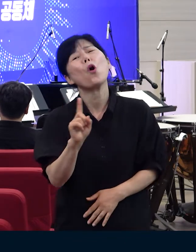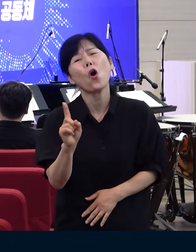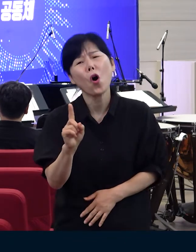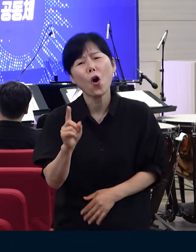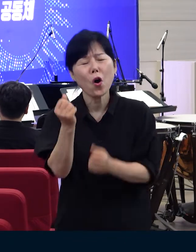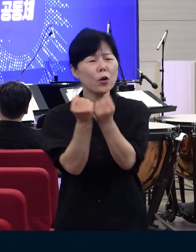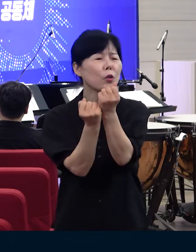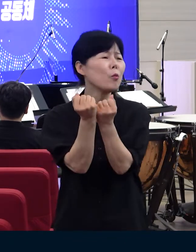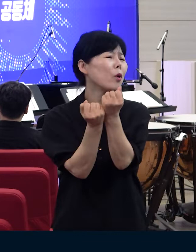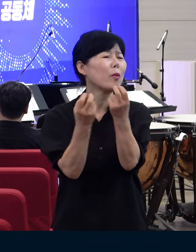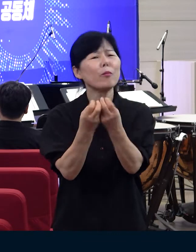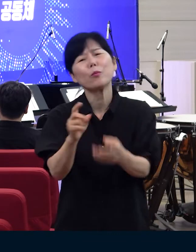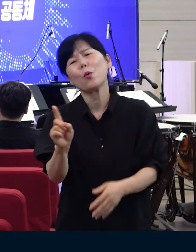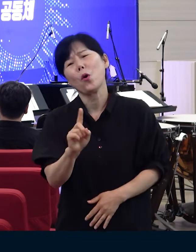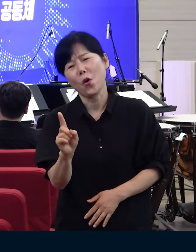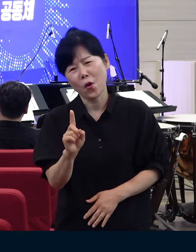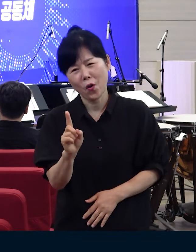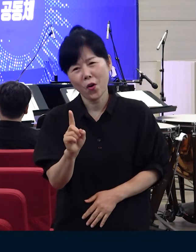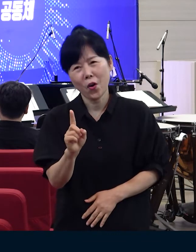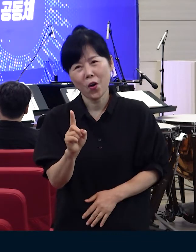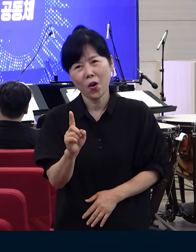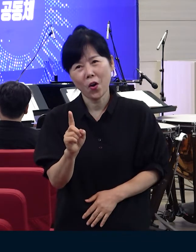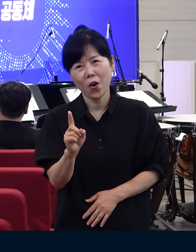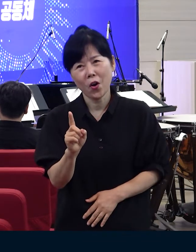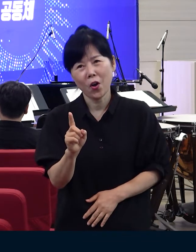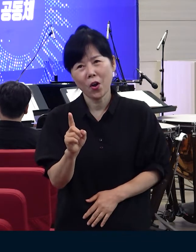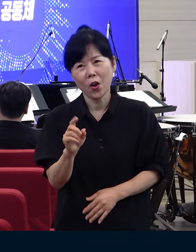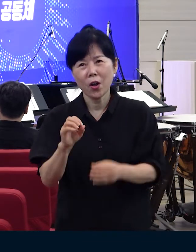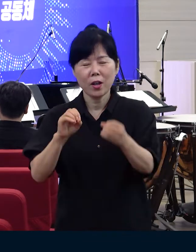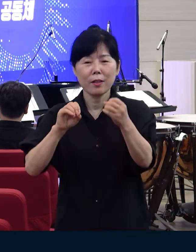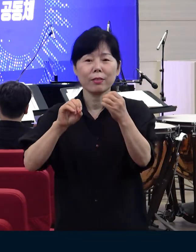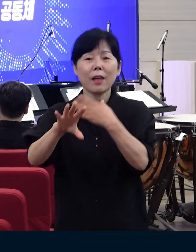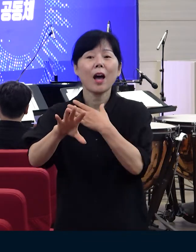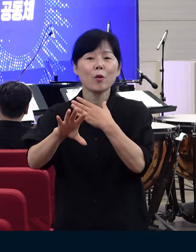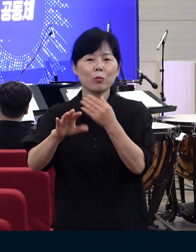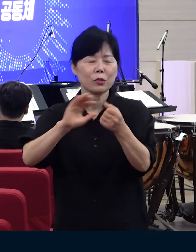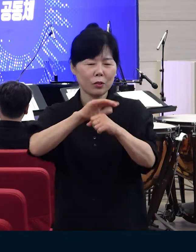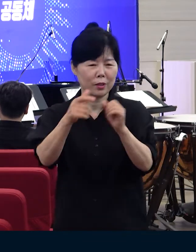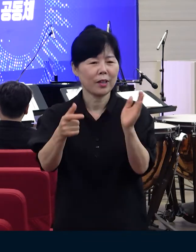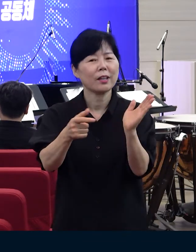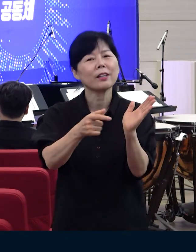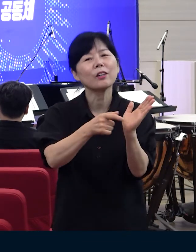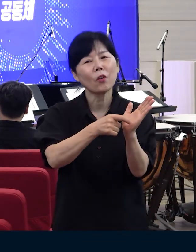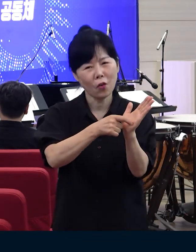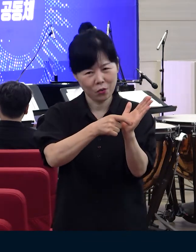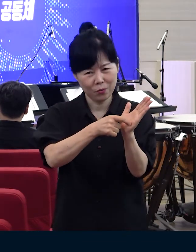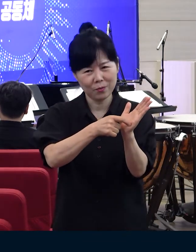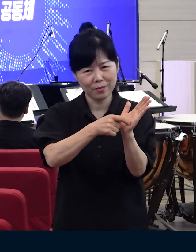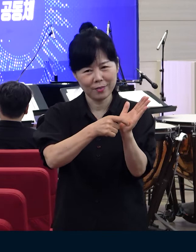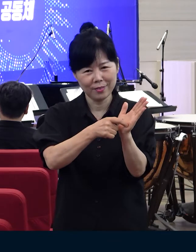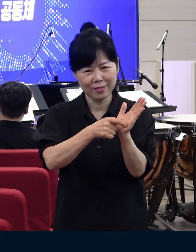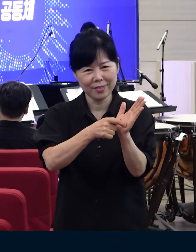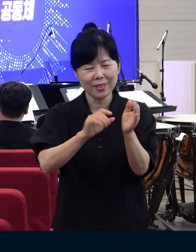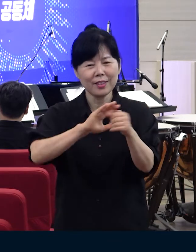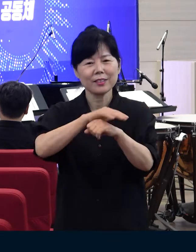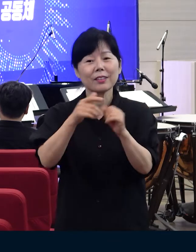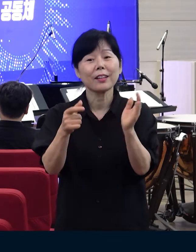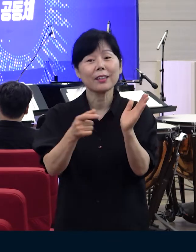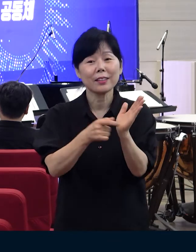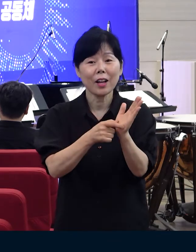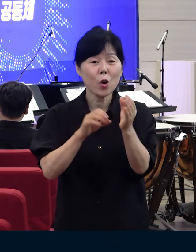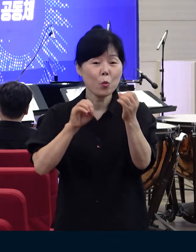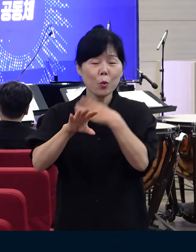설명할 수 있느냐? 제가 그 대답을 성경적으로 확실하게 드리겠습니다. 이거에 대한 성경적인 확실한 대답은